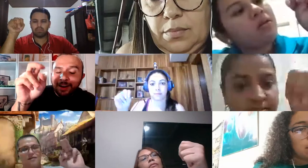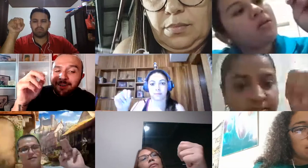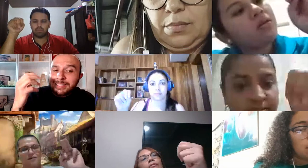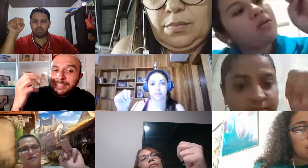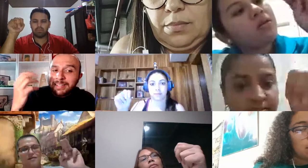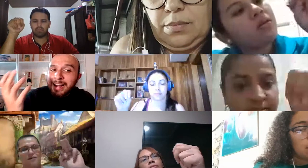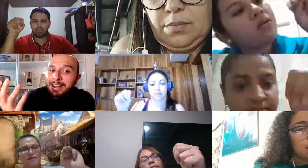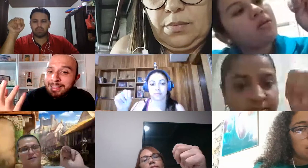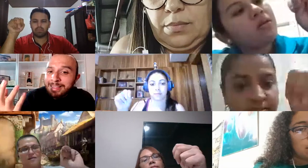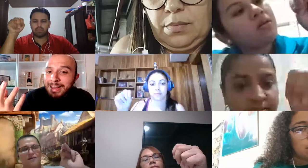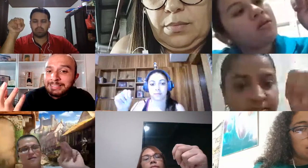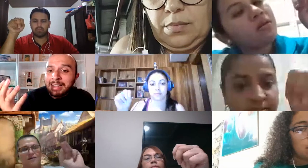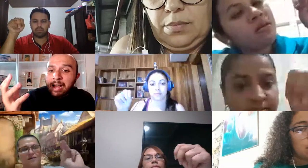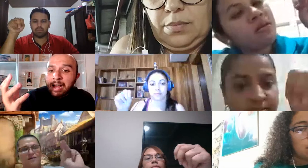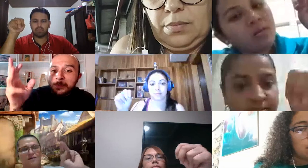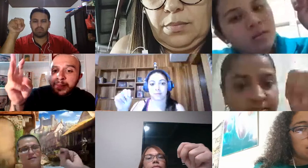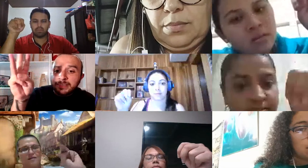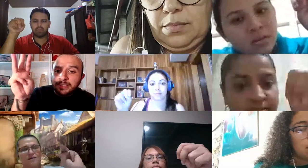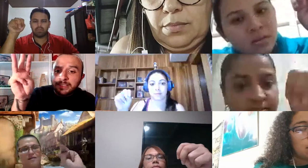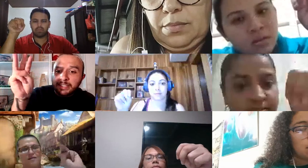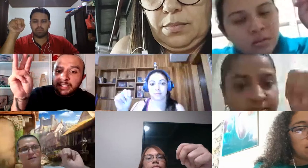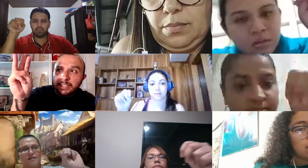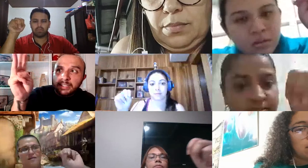A veces la gente hace la M así